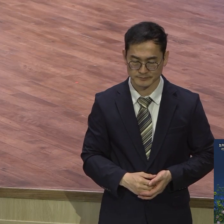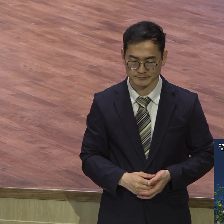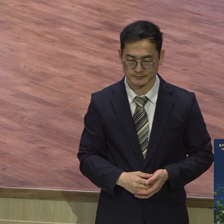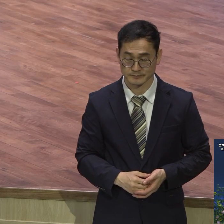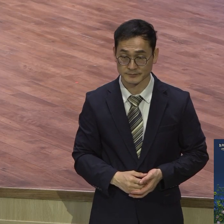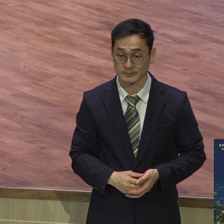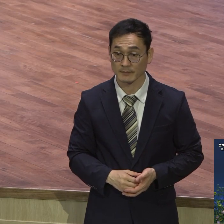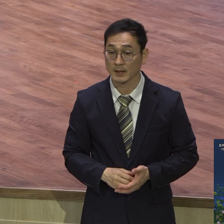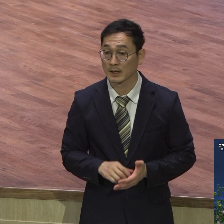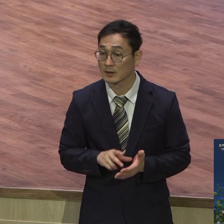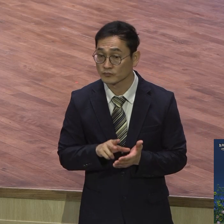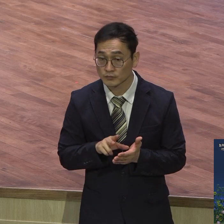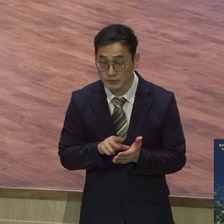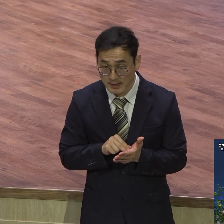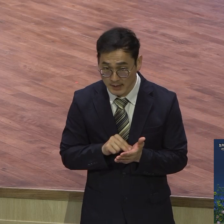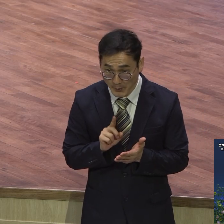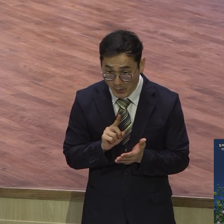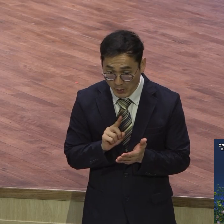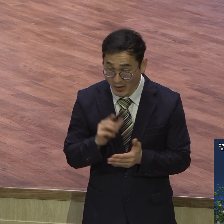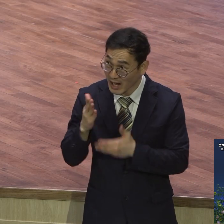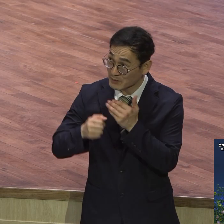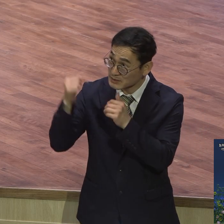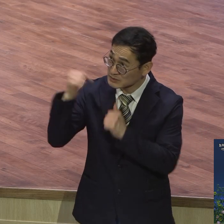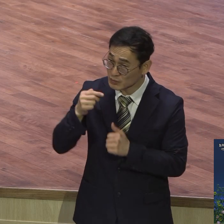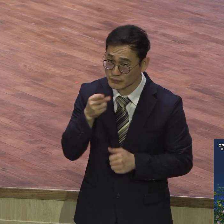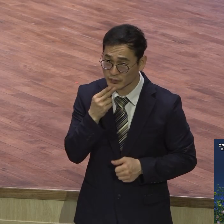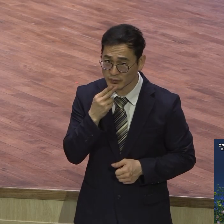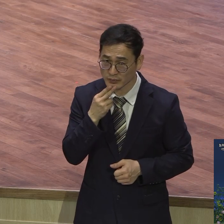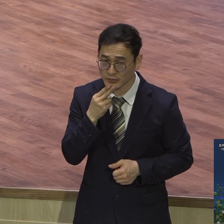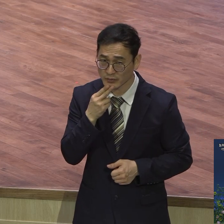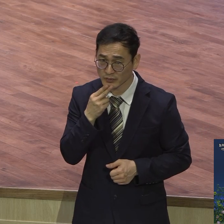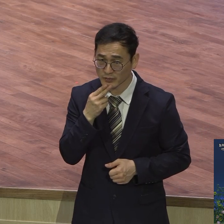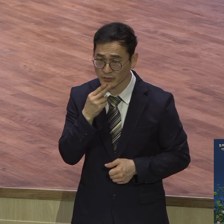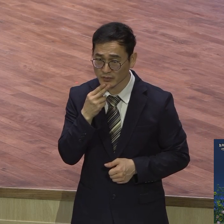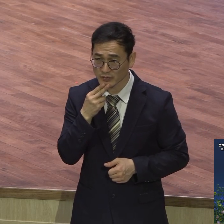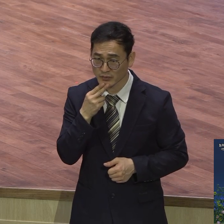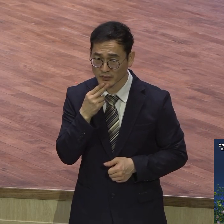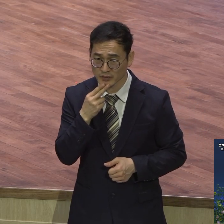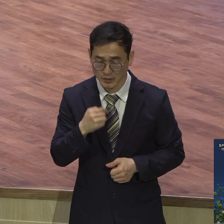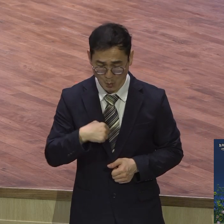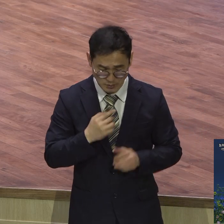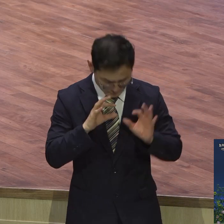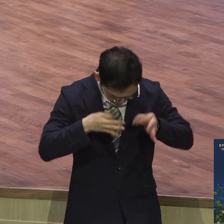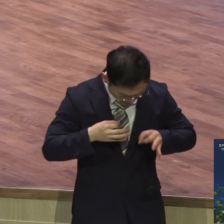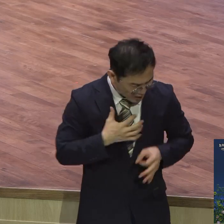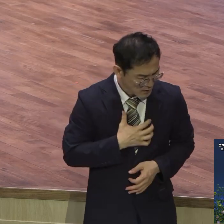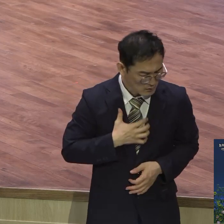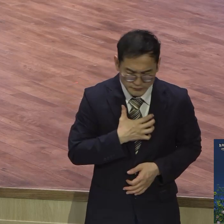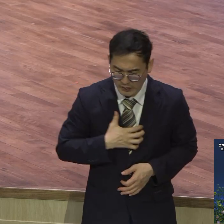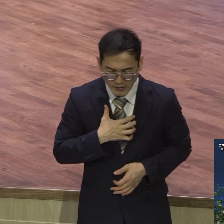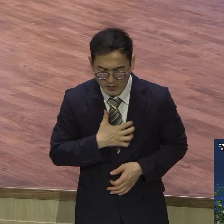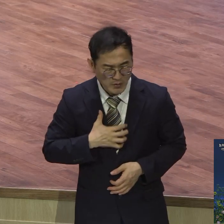문제가 뭐냐? 하나님 시키지도 않은 것을 자기들이 걱정이 염려해가지고